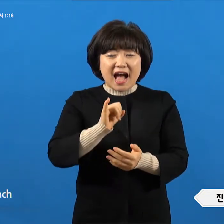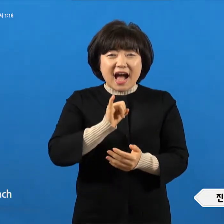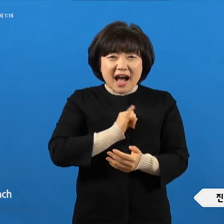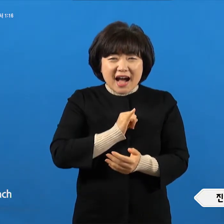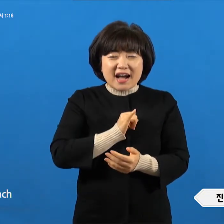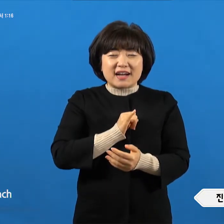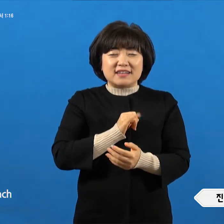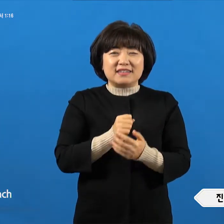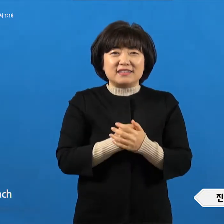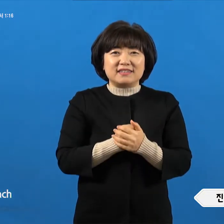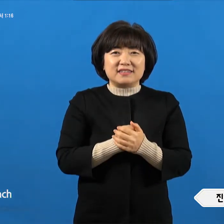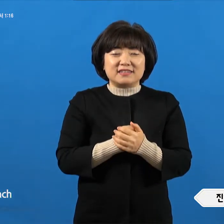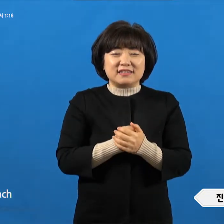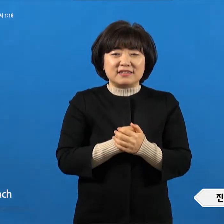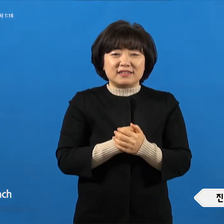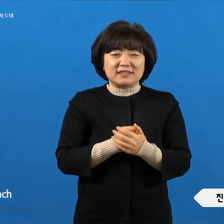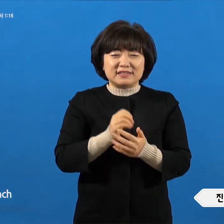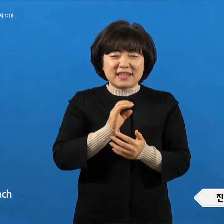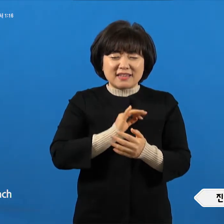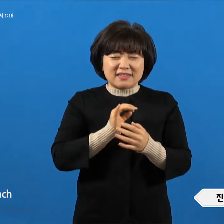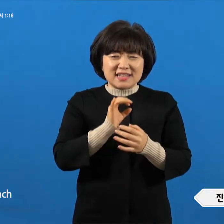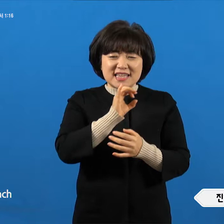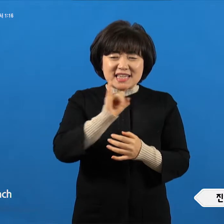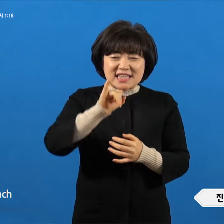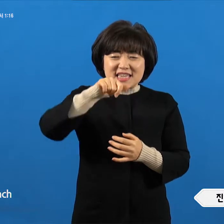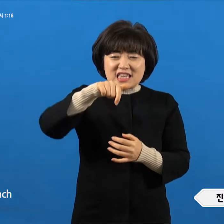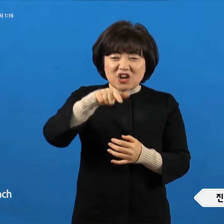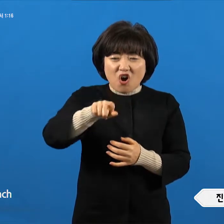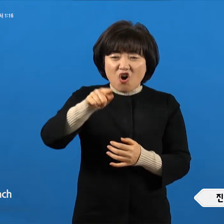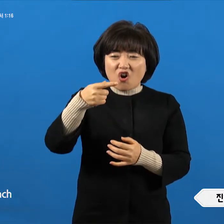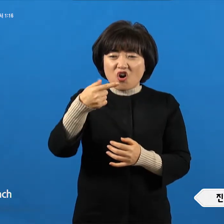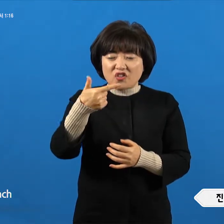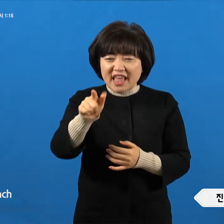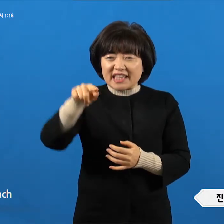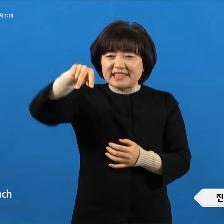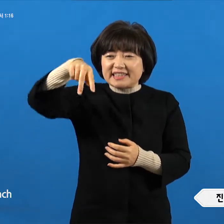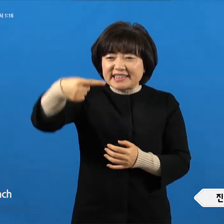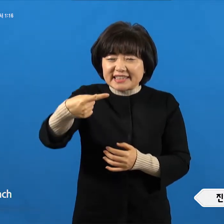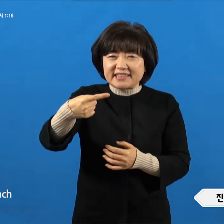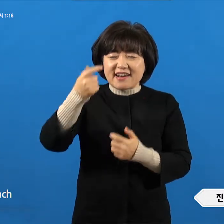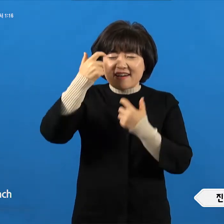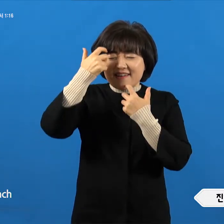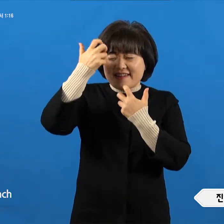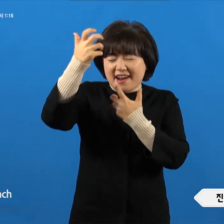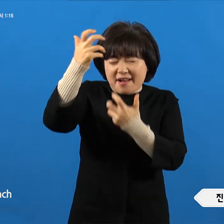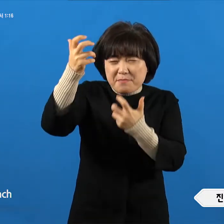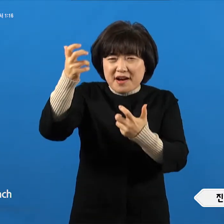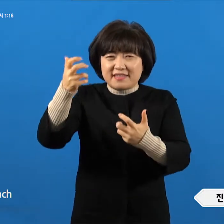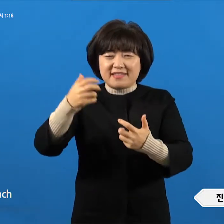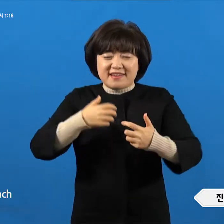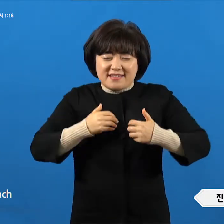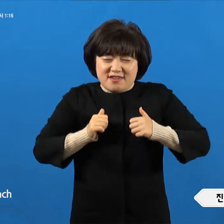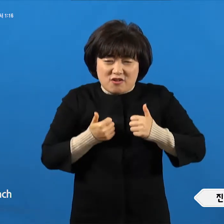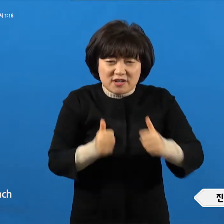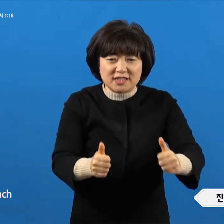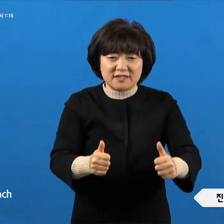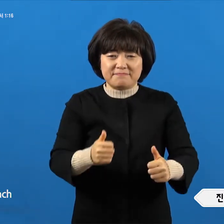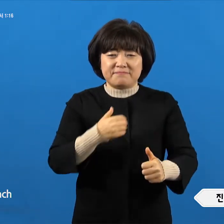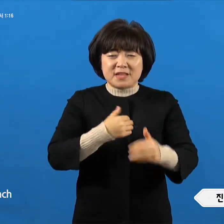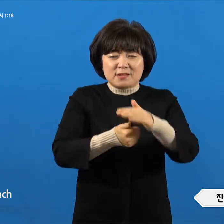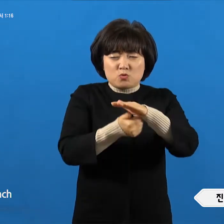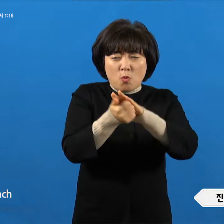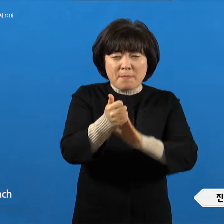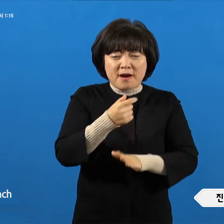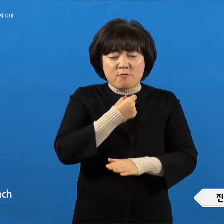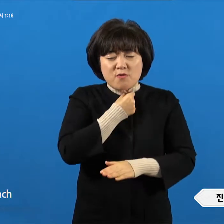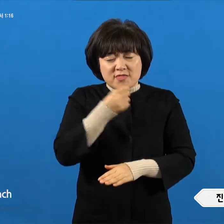so eager to preach. 이 eagerness라는 단어의 뜻은 갈망한다는 겁니다. 열심히 있다는 겁니다.